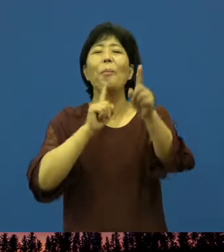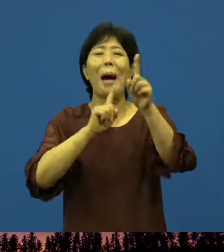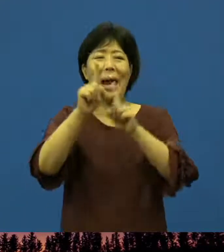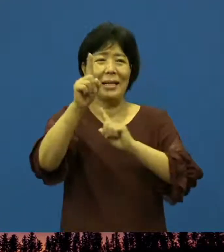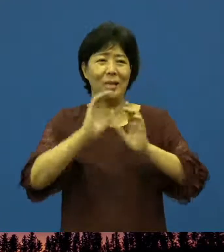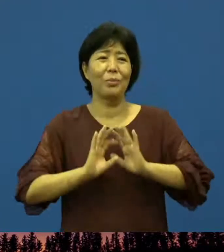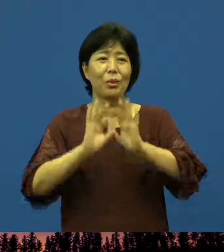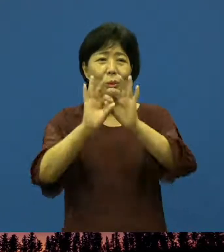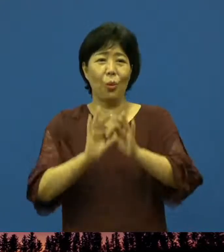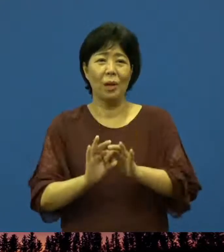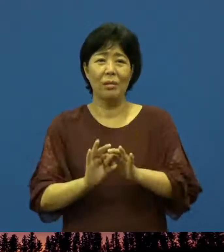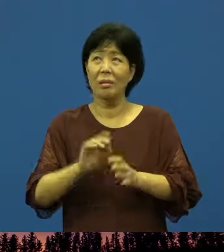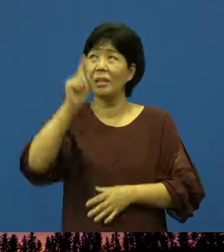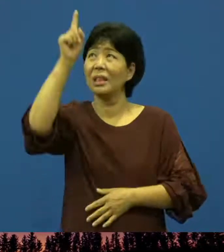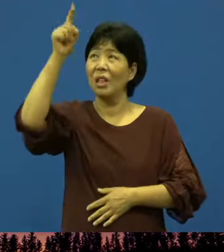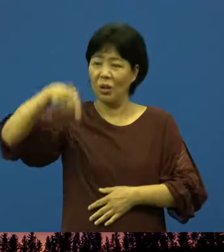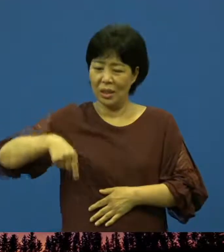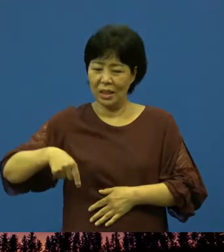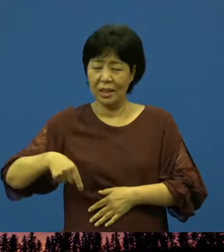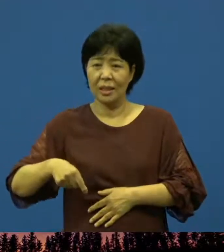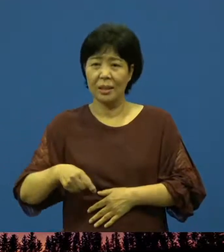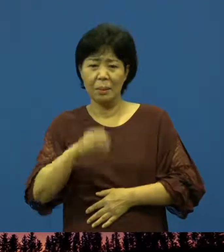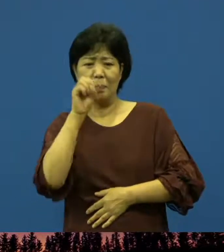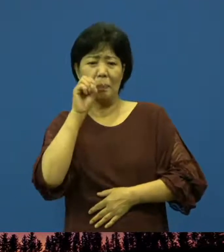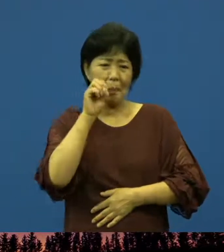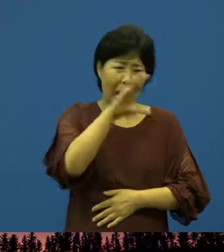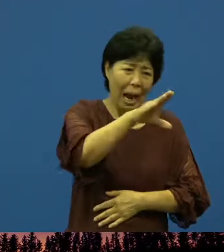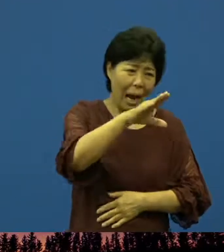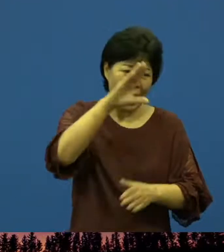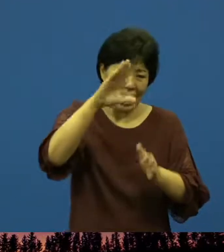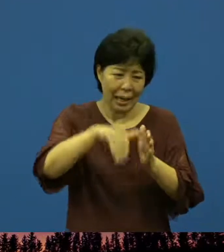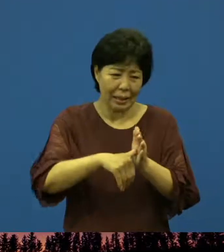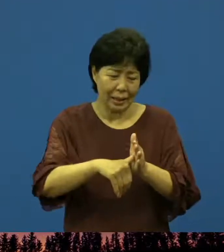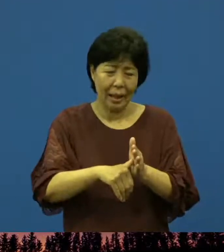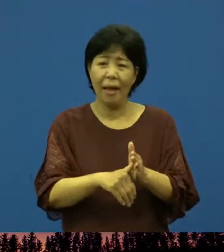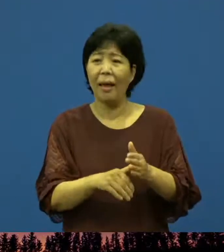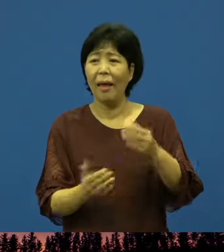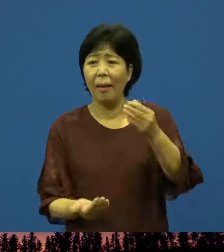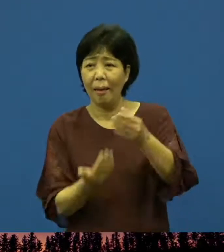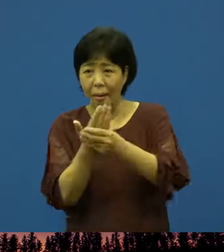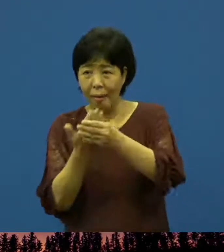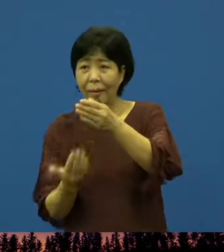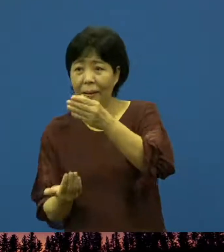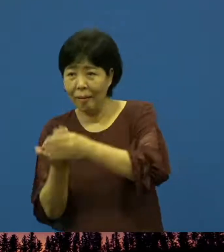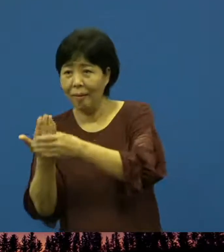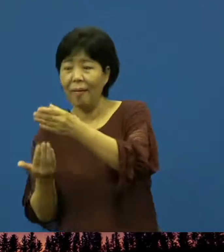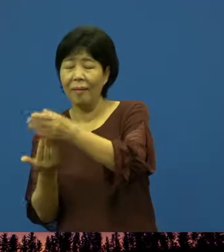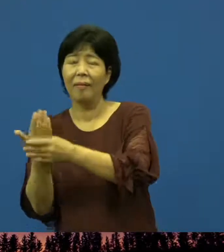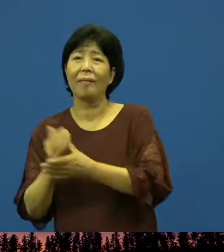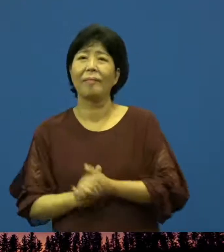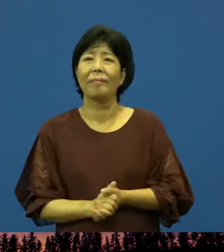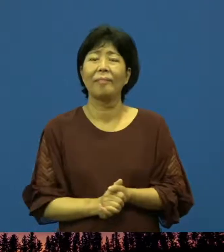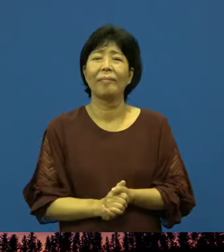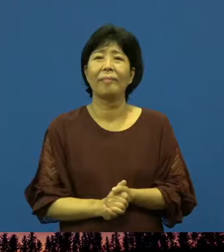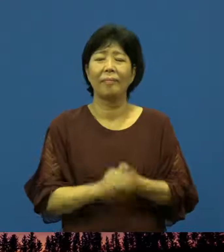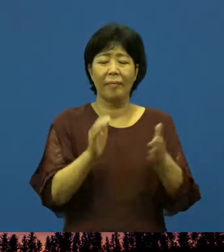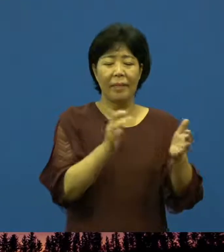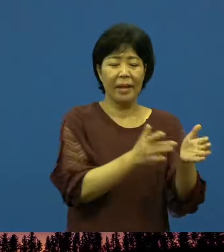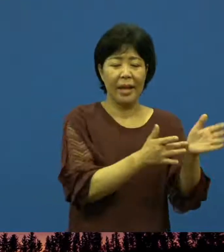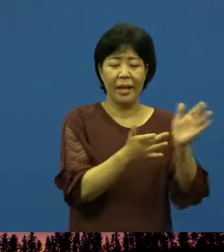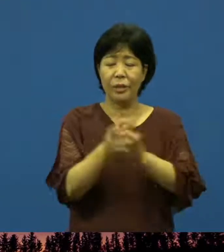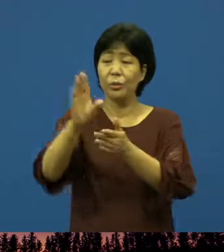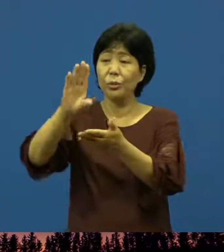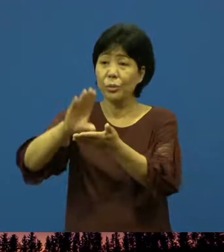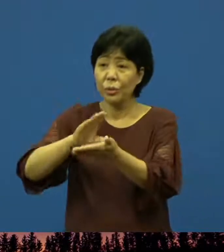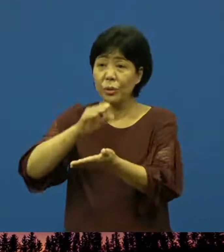창조하셨다. 누가요? 성부, 성자, 성령 하나님께서. 그래서 예수 그리스도에게 항상 따라오는 것이 있는데